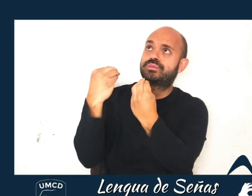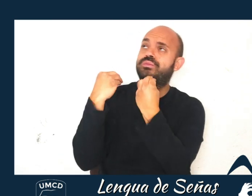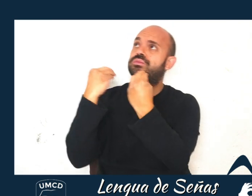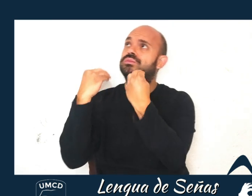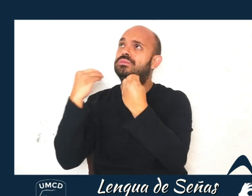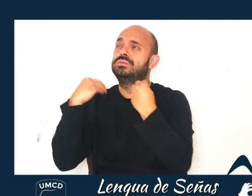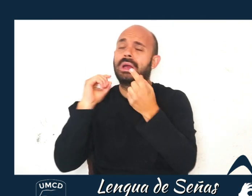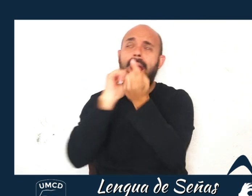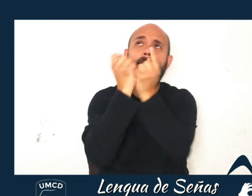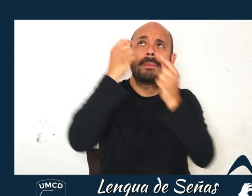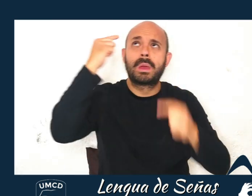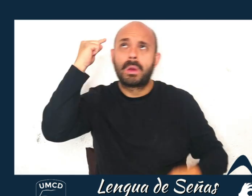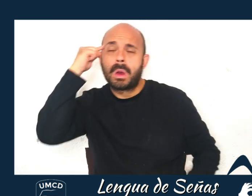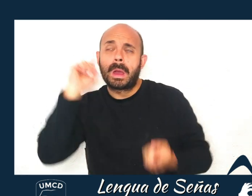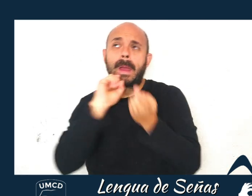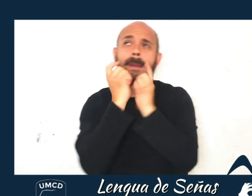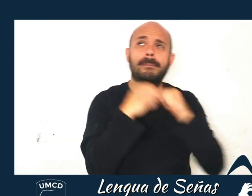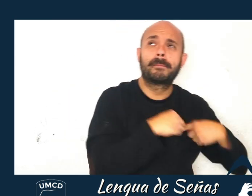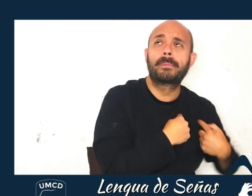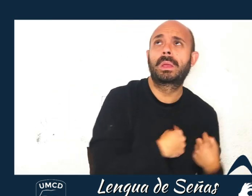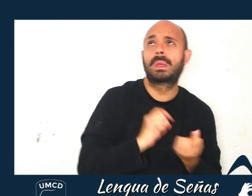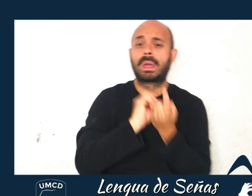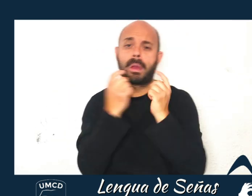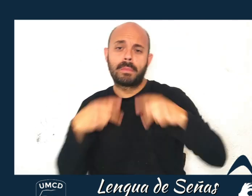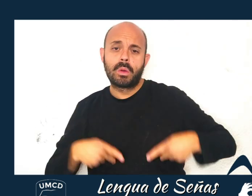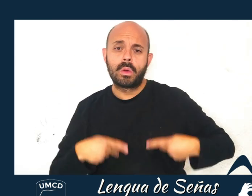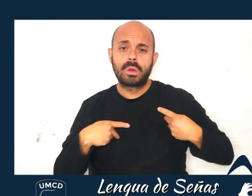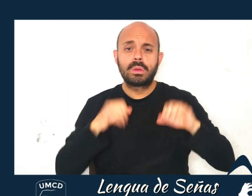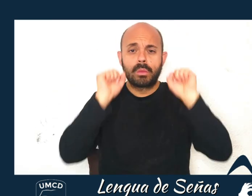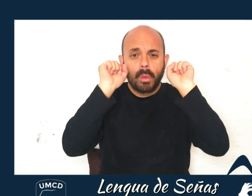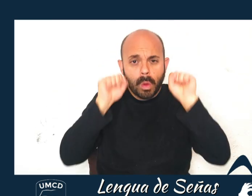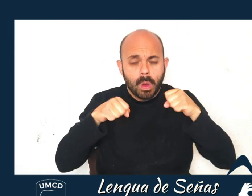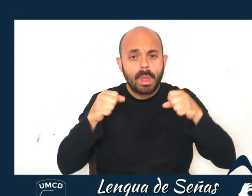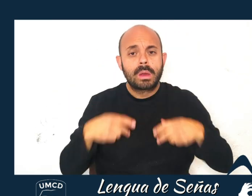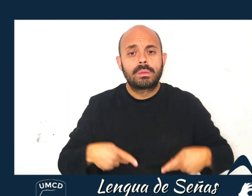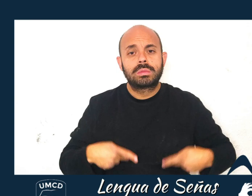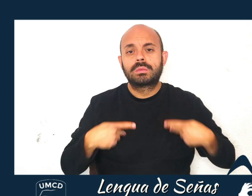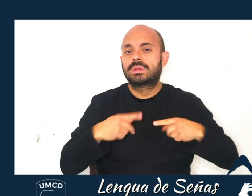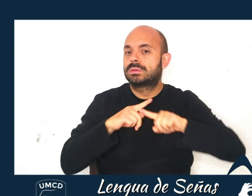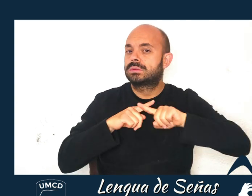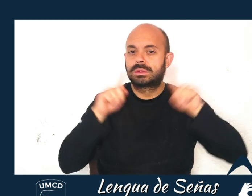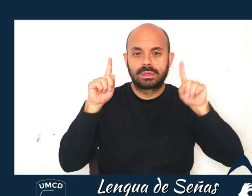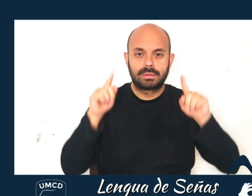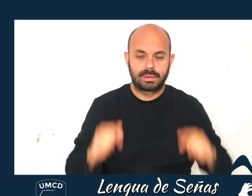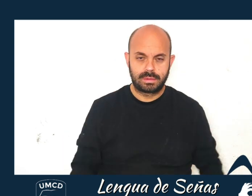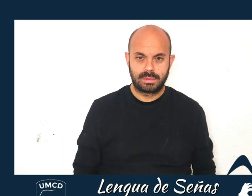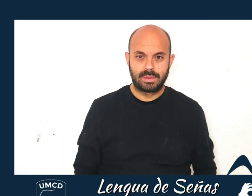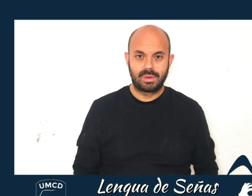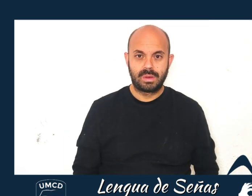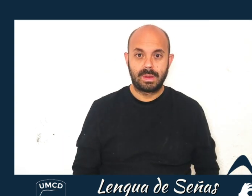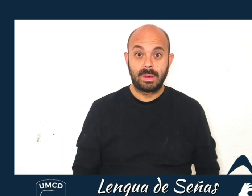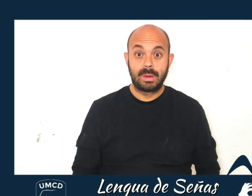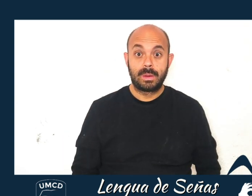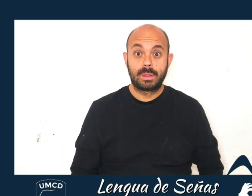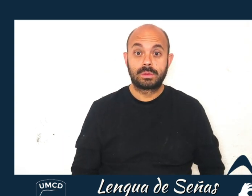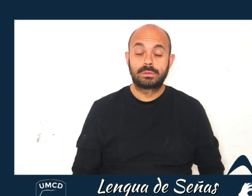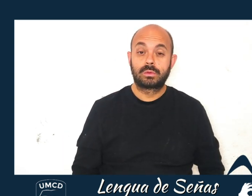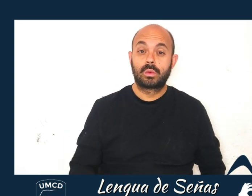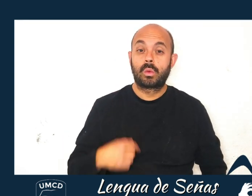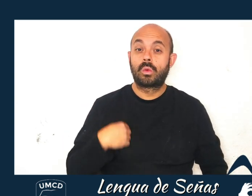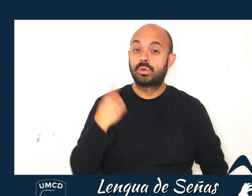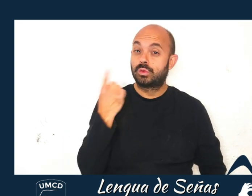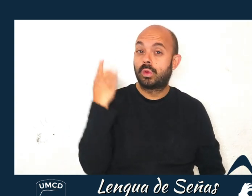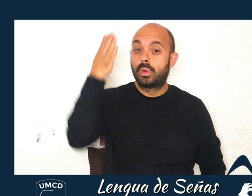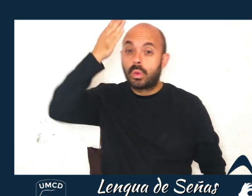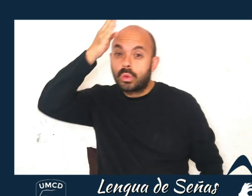nosotros, transformar nuestra mente, transformar nuestro pensamiento para poder vivir sabiamente.